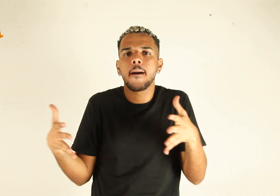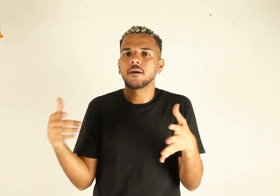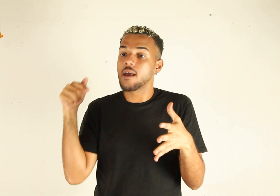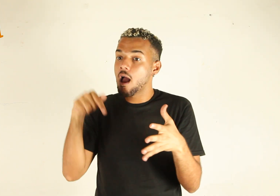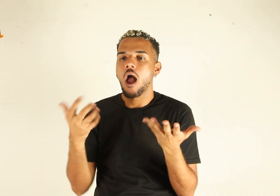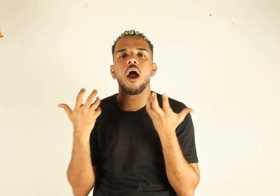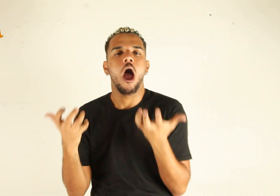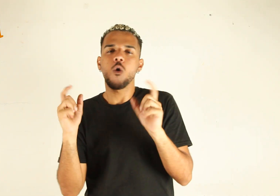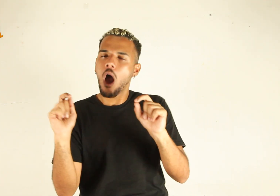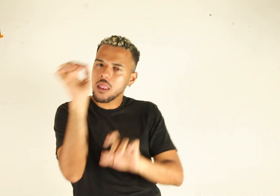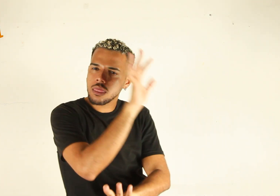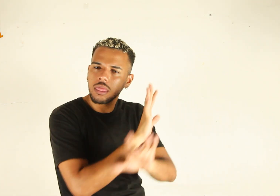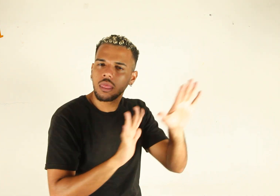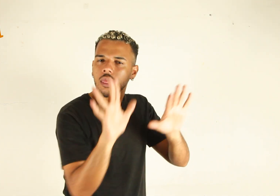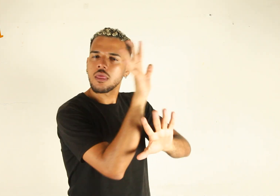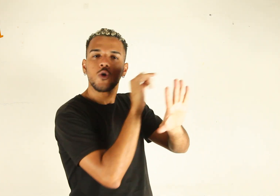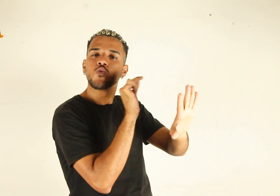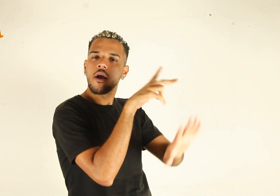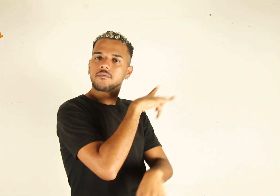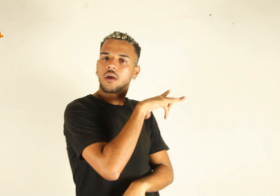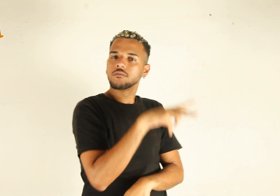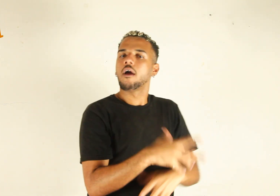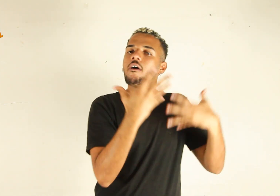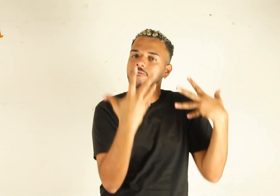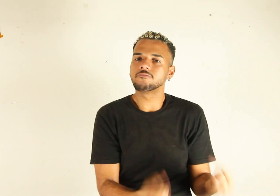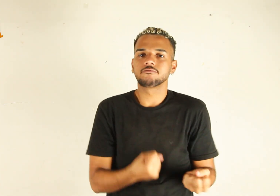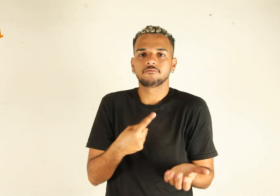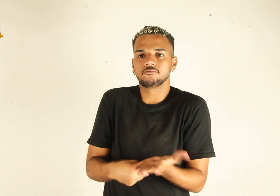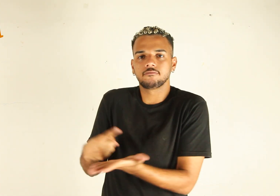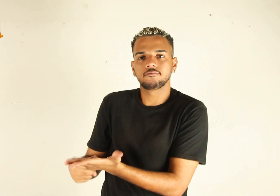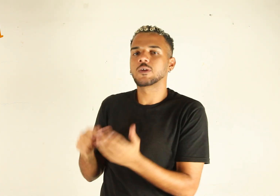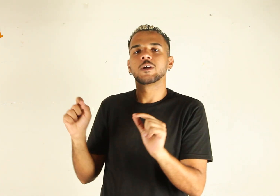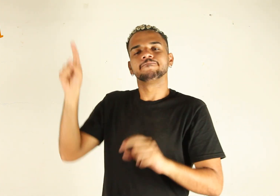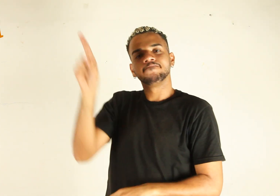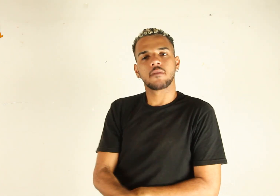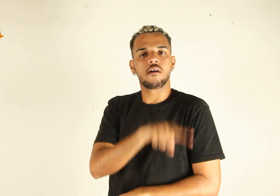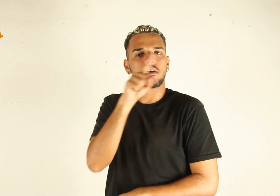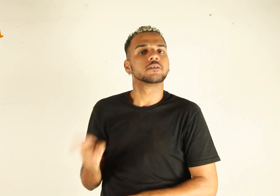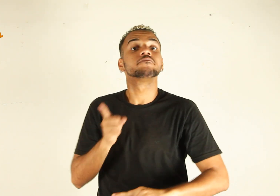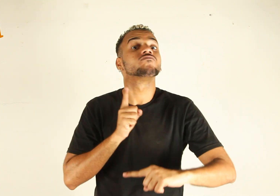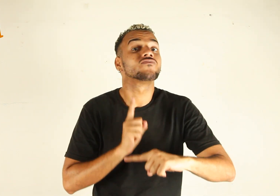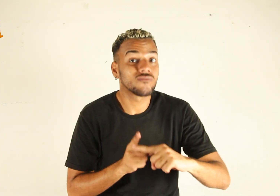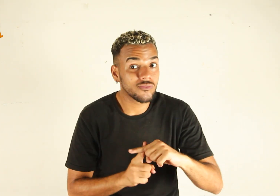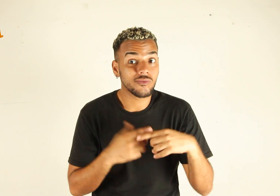os lusitanos mataram um dos emissários, o que acarretou na separação entre Ginga e Jaga Casa.